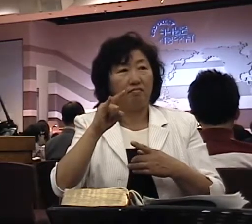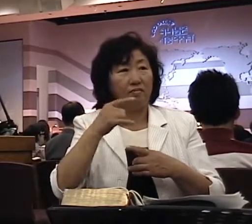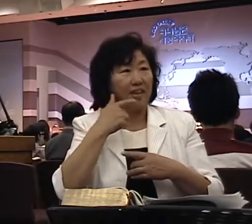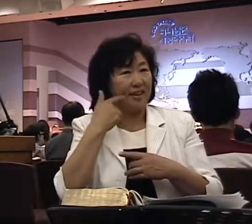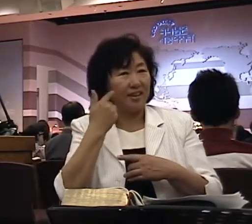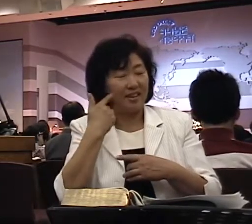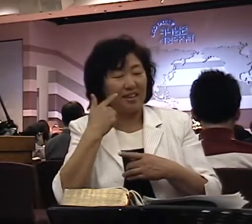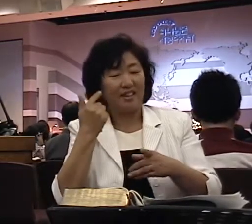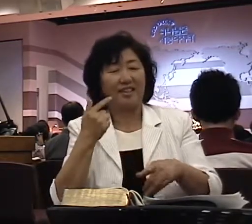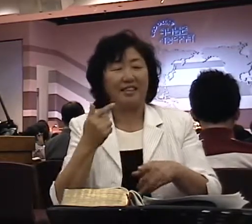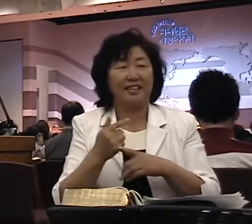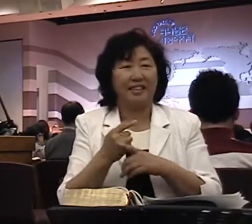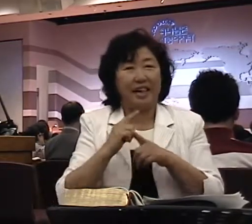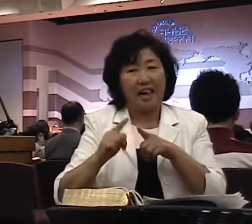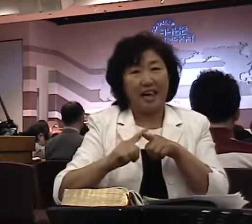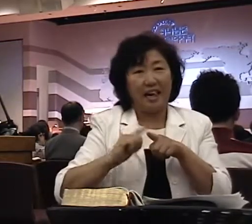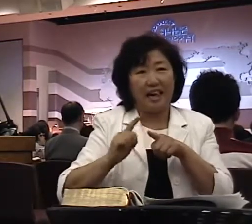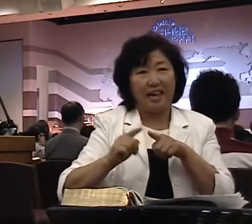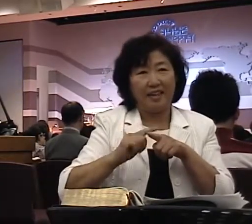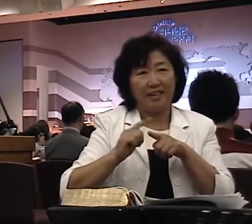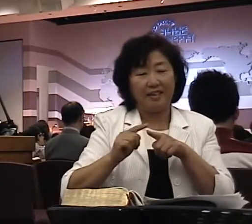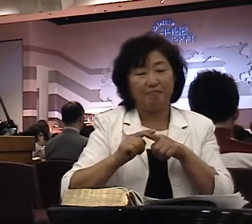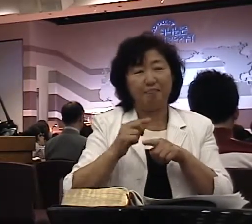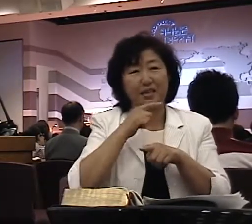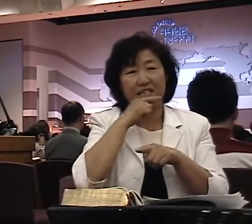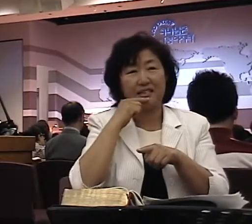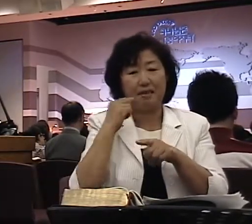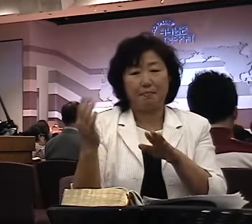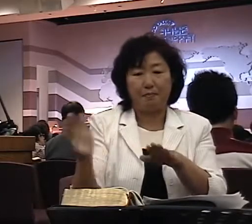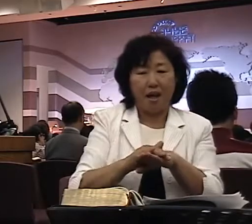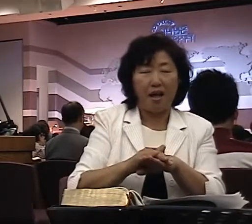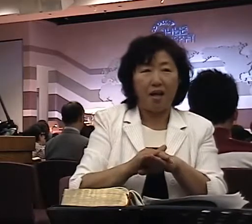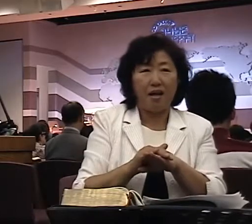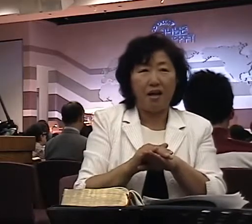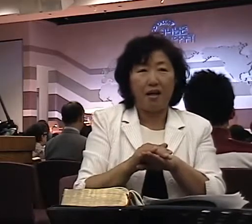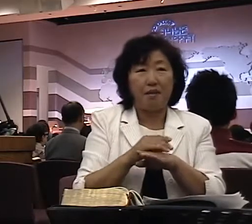덮습니다. 피를 덮어가지고 얼립니다.